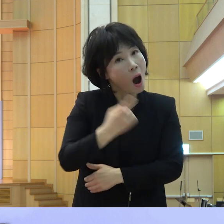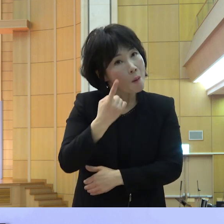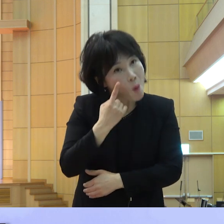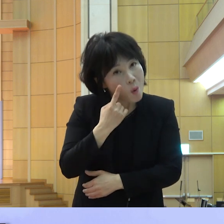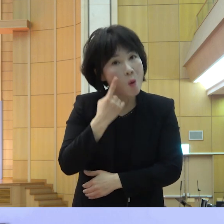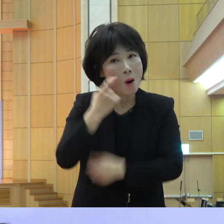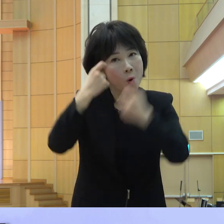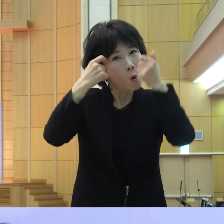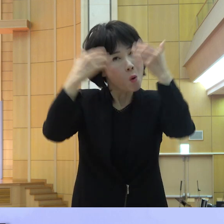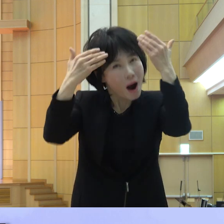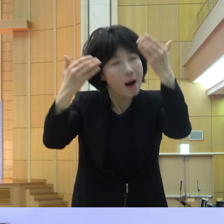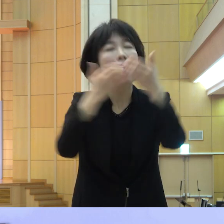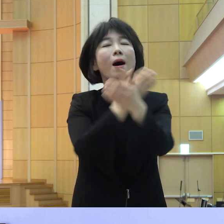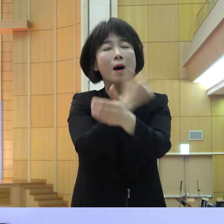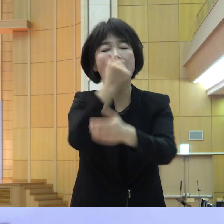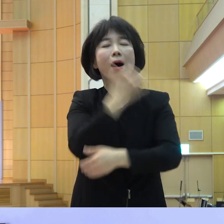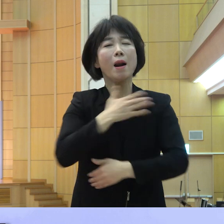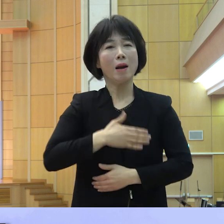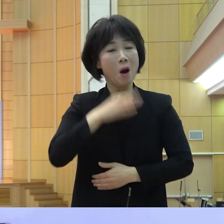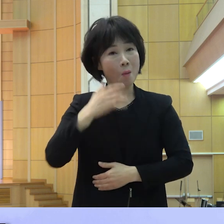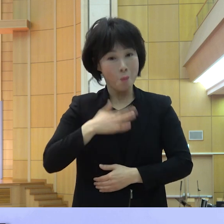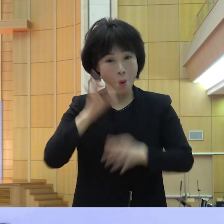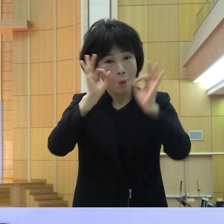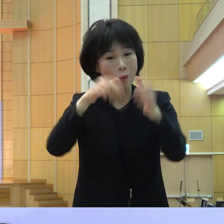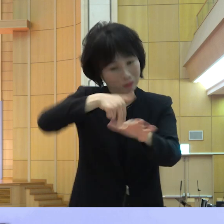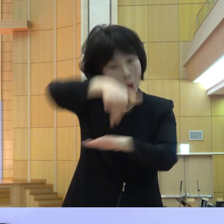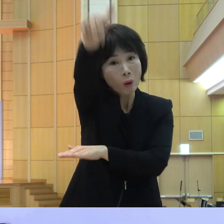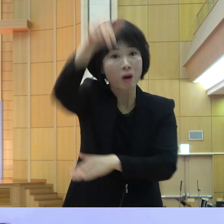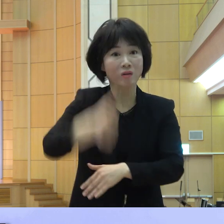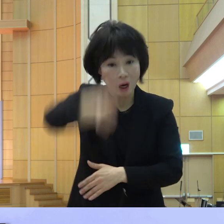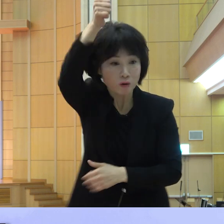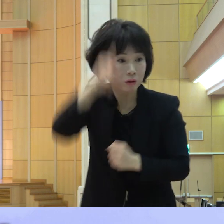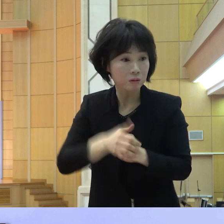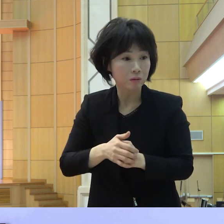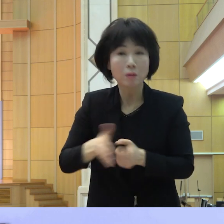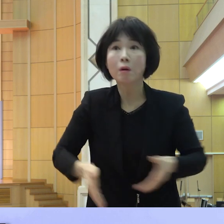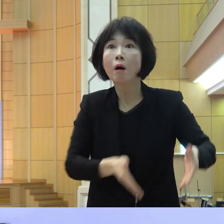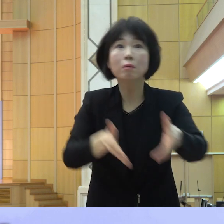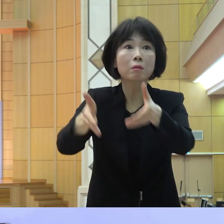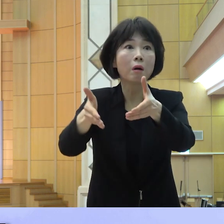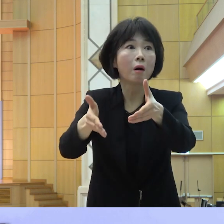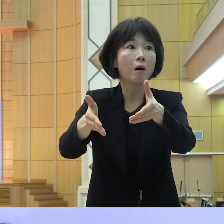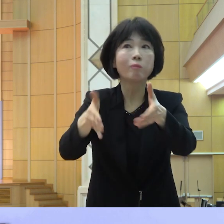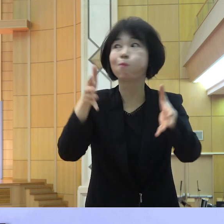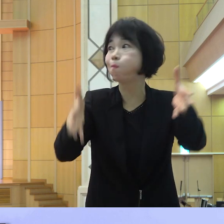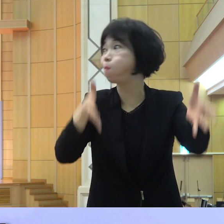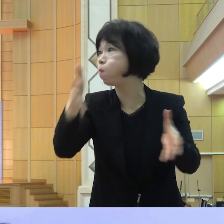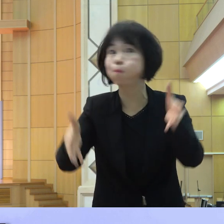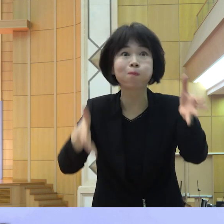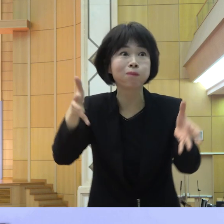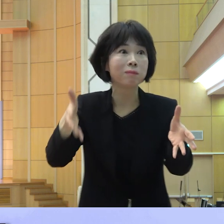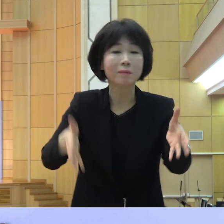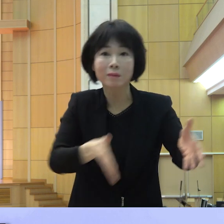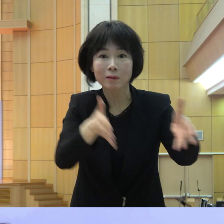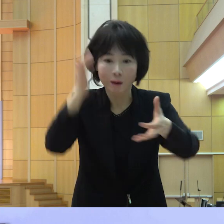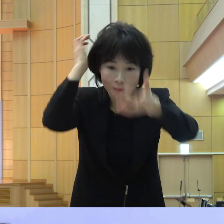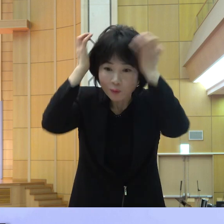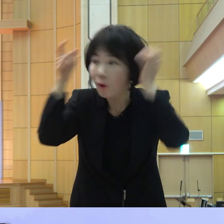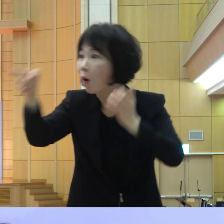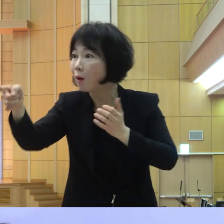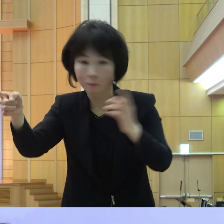하더라도 확실하게 다시 한번 물어보고 가는 것이 좋지, 모르고 갔다가 아 이 길이 맞아 하고